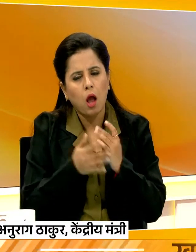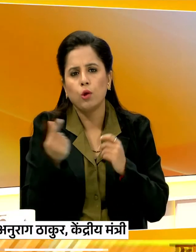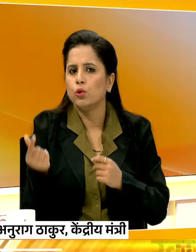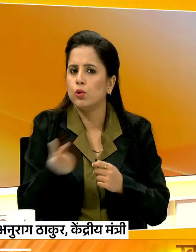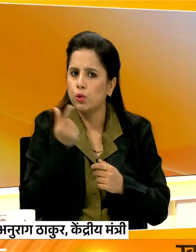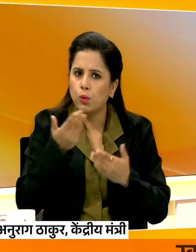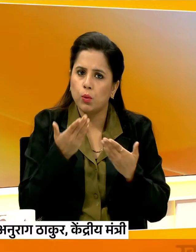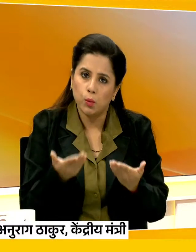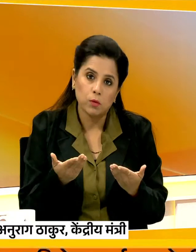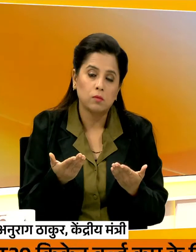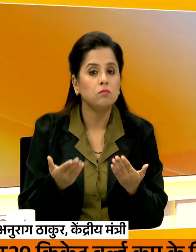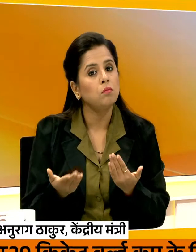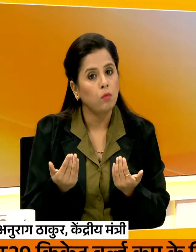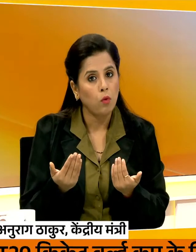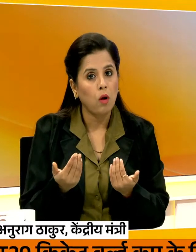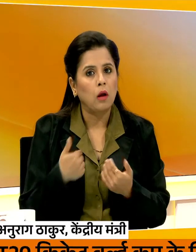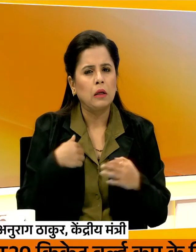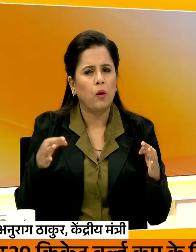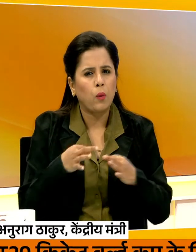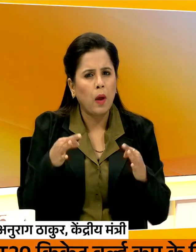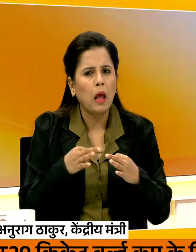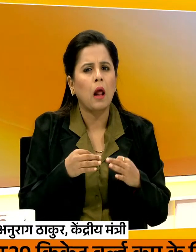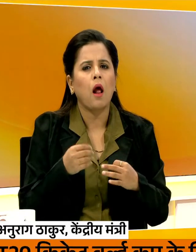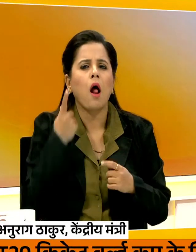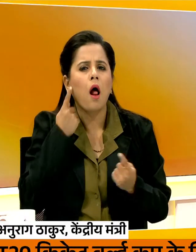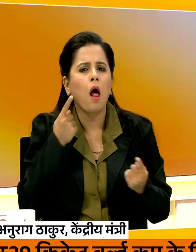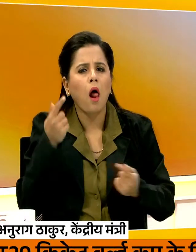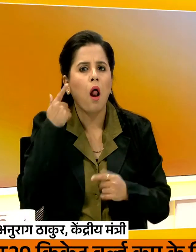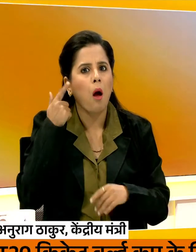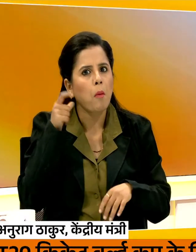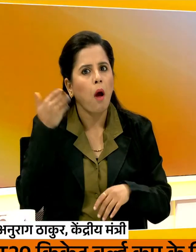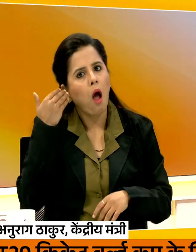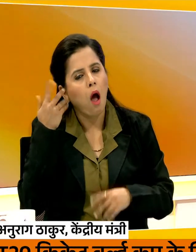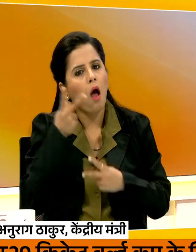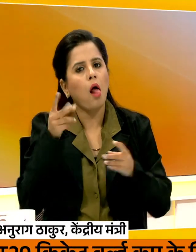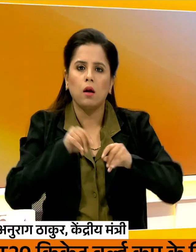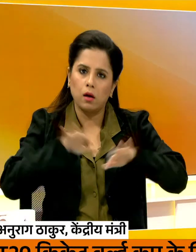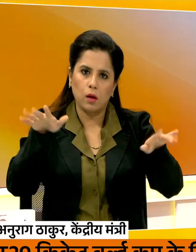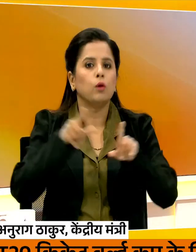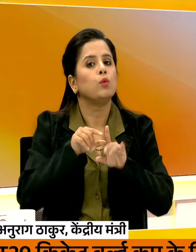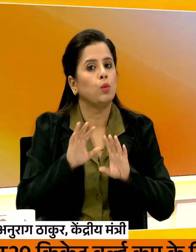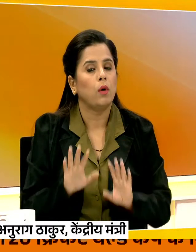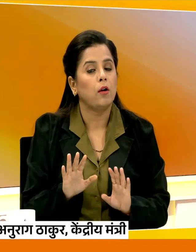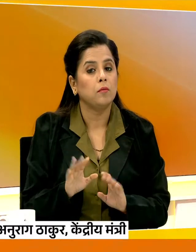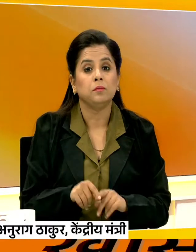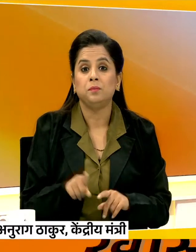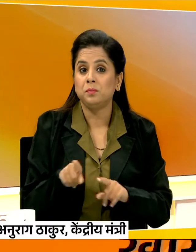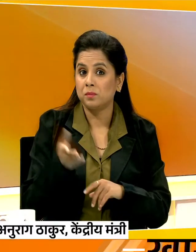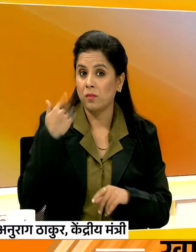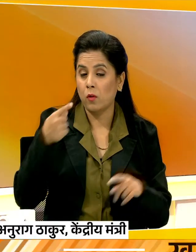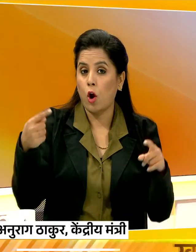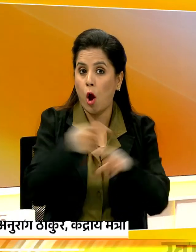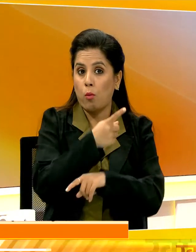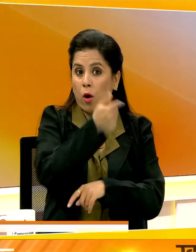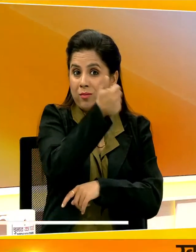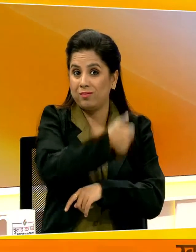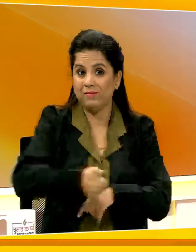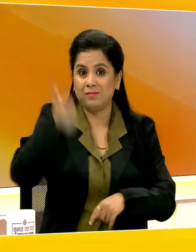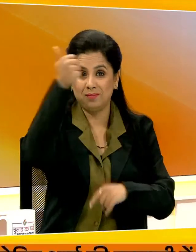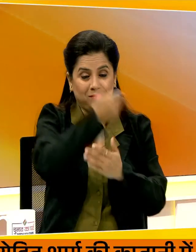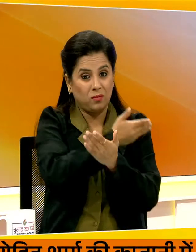से भय और भ्रम फैलाने का काम किया जाएगा। जब विपक्ष के बड़े नेताओं